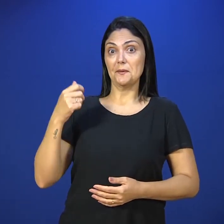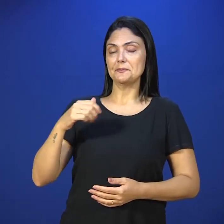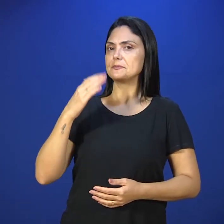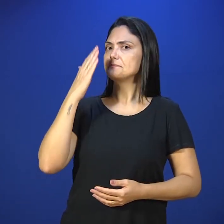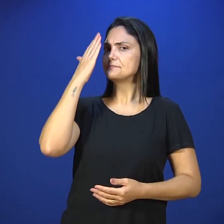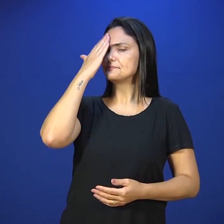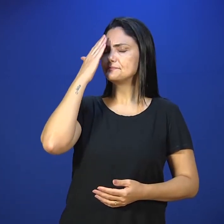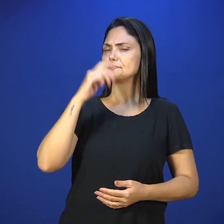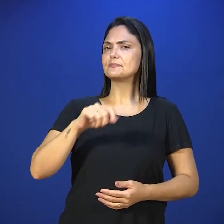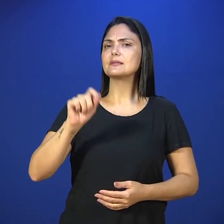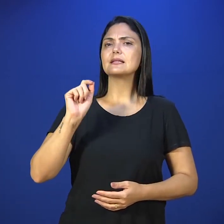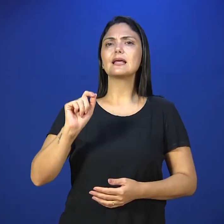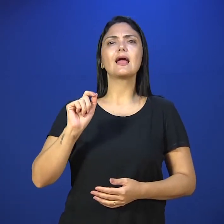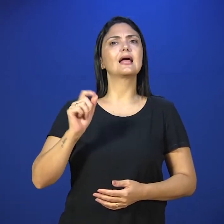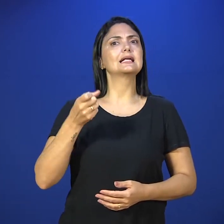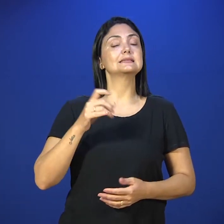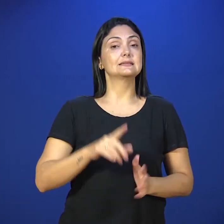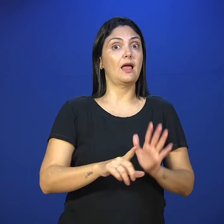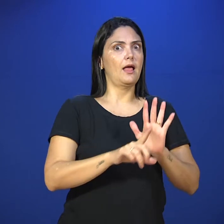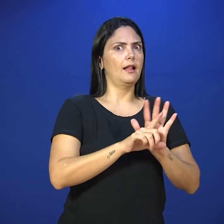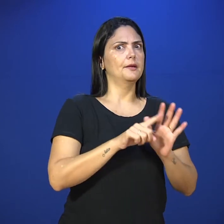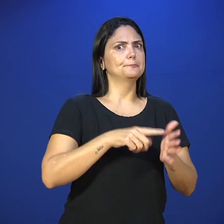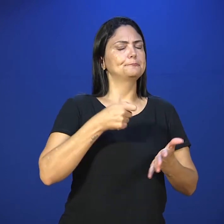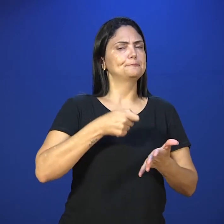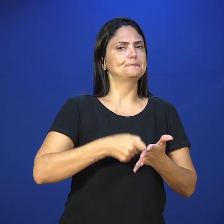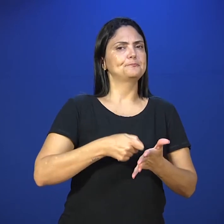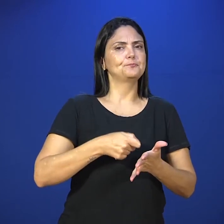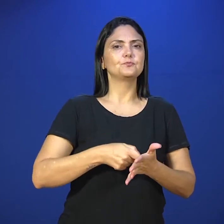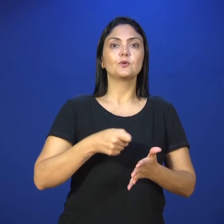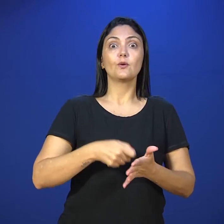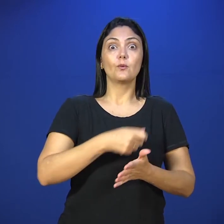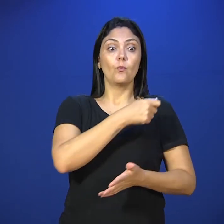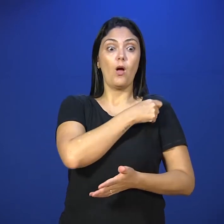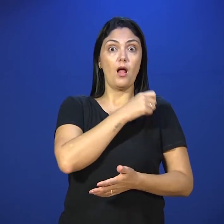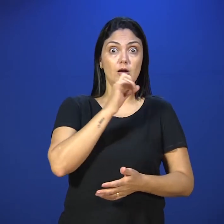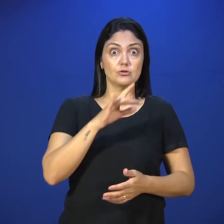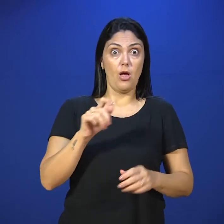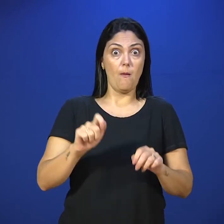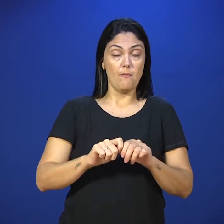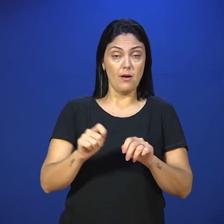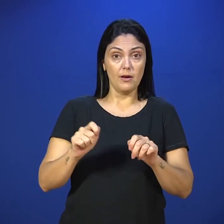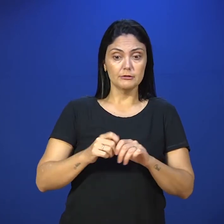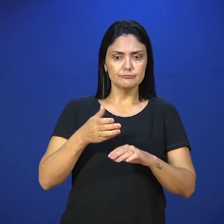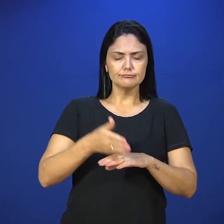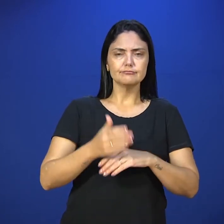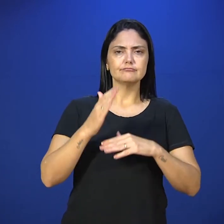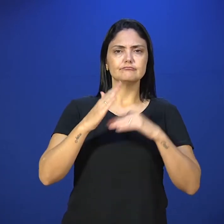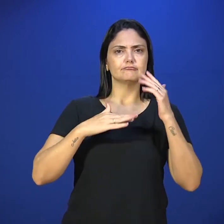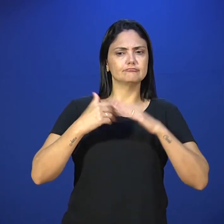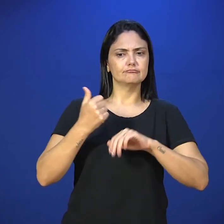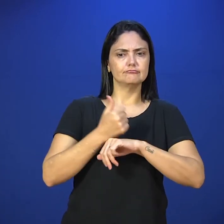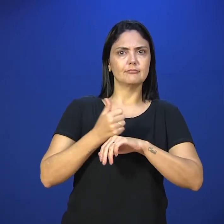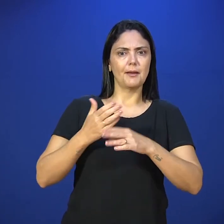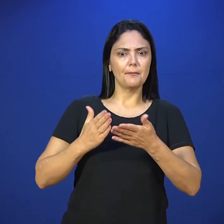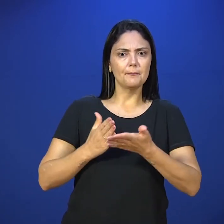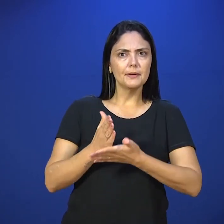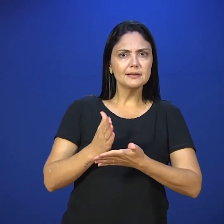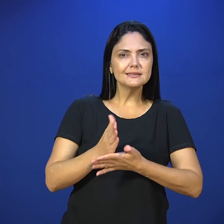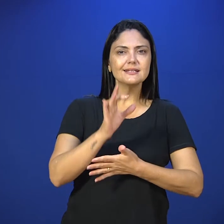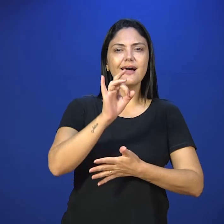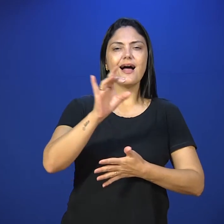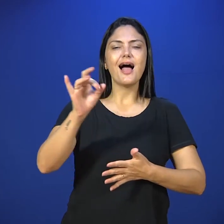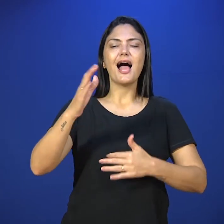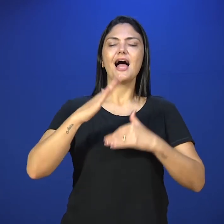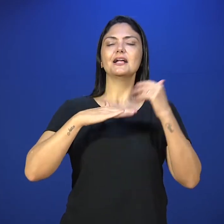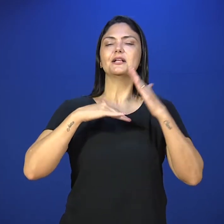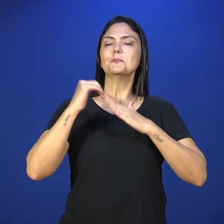ciente que nos casos em que a lei exigir, o aluno somente poderá exercer a profissão após aprovação no exame específico